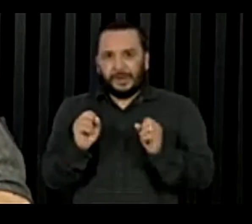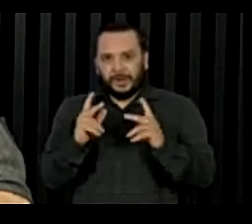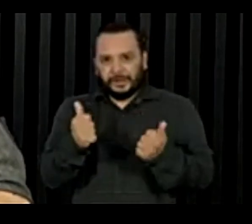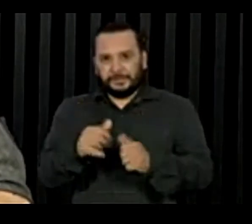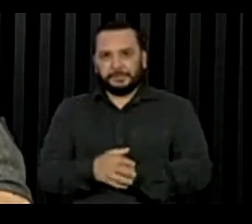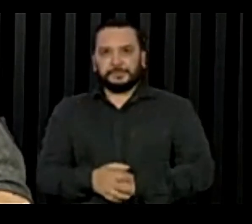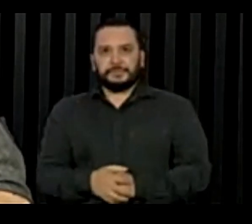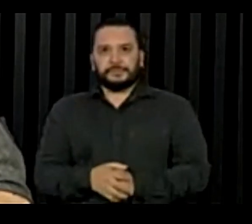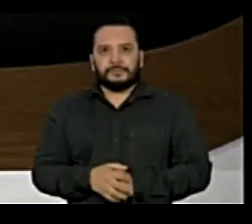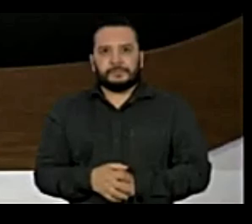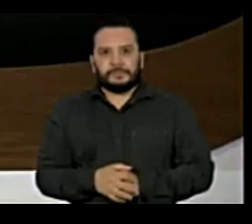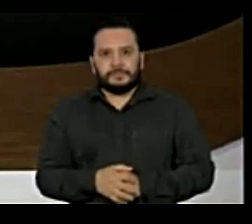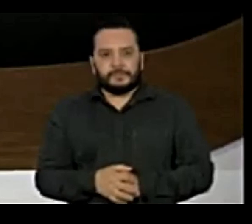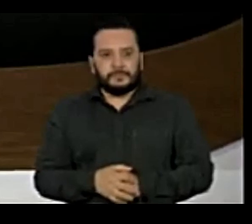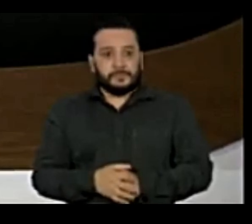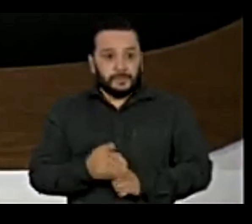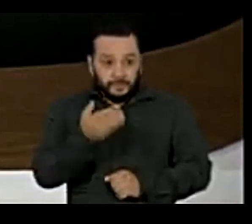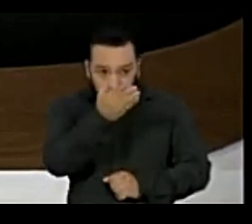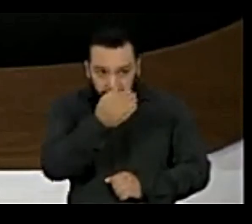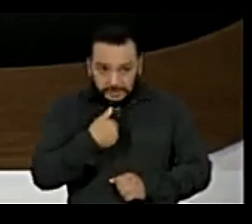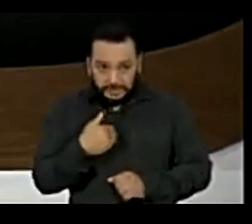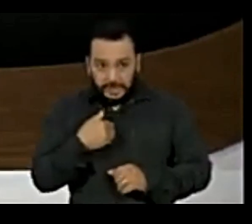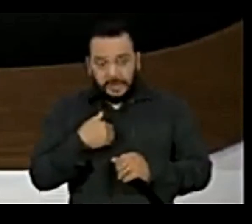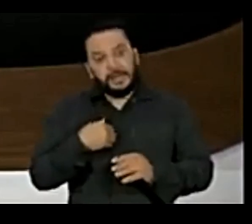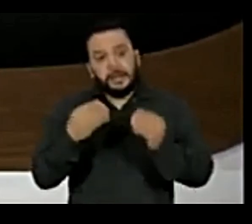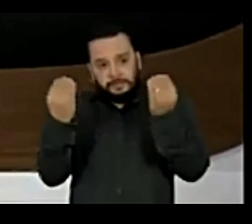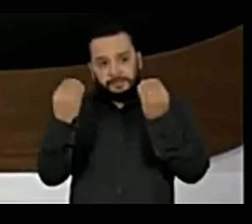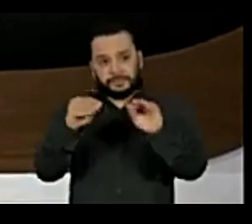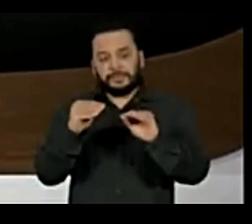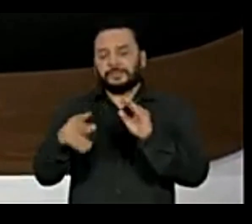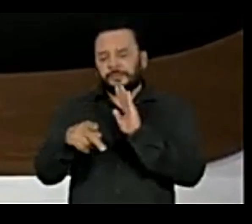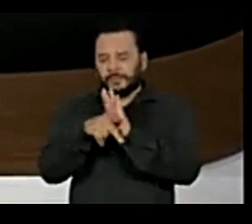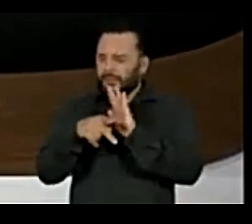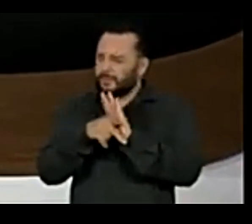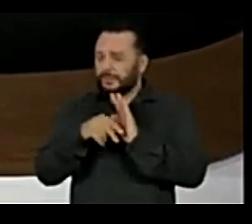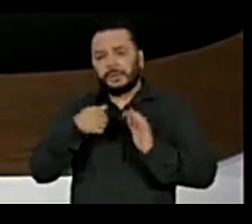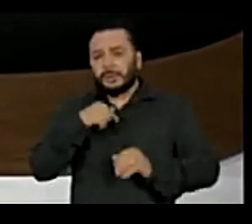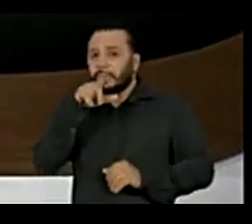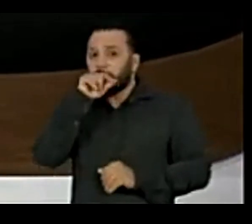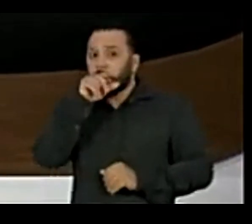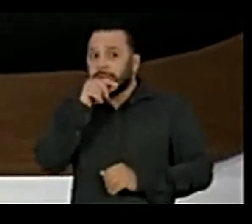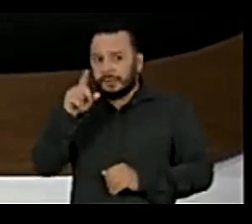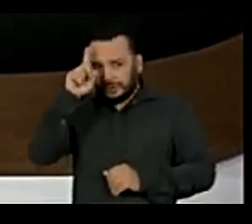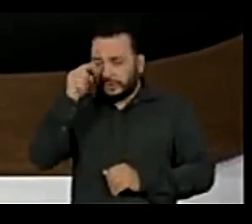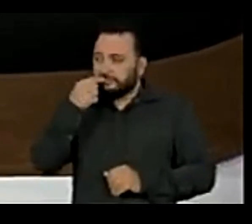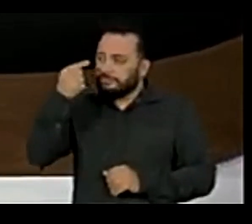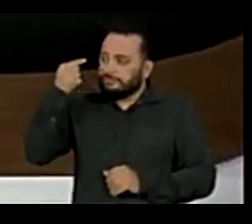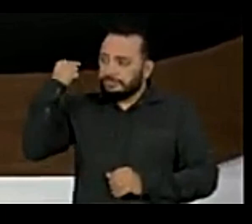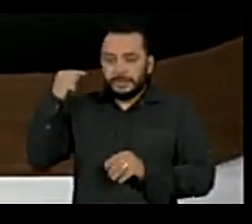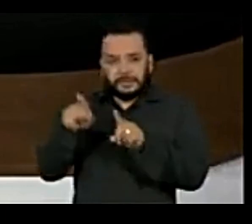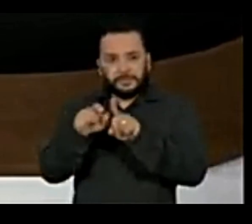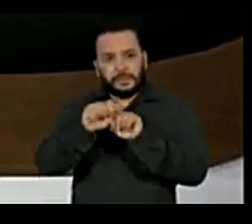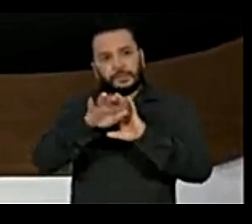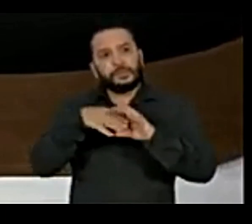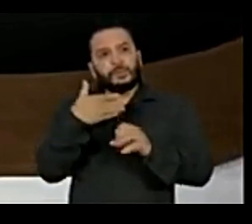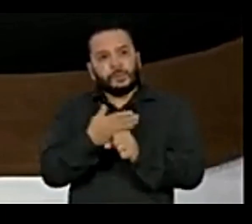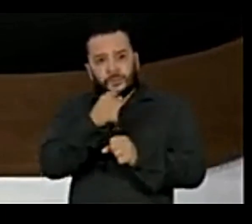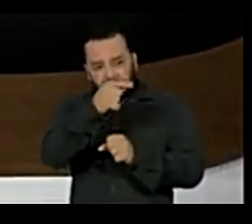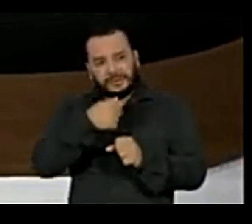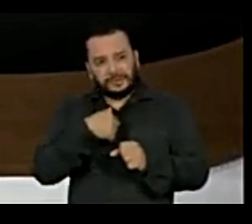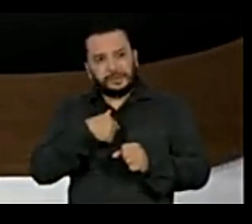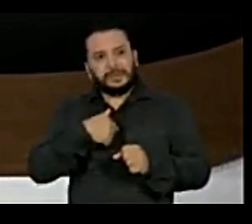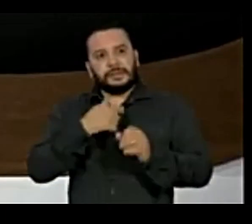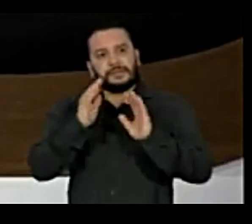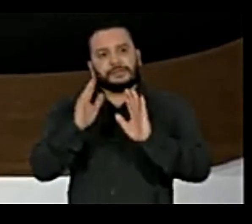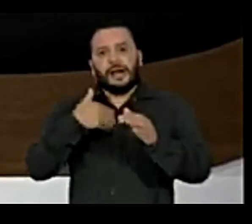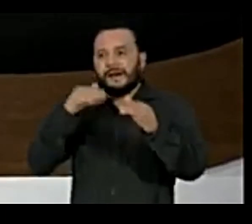honestidade. Você publicou no seu perfil no Twitter há alguns dias, e isso também no seu canal do YouTube, um manifesto para a